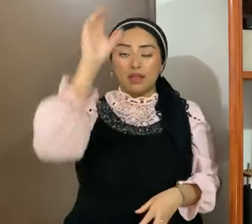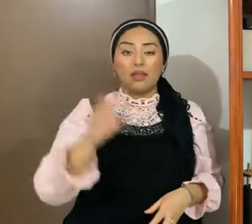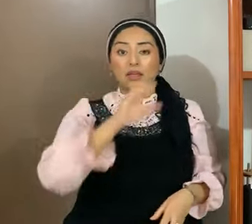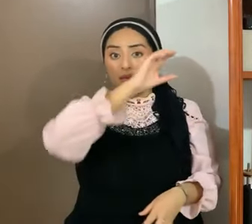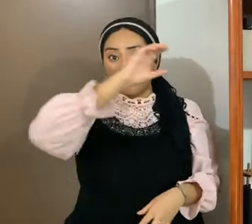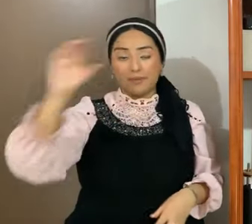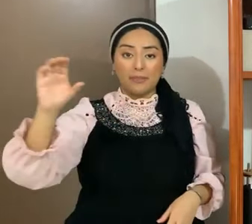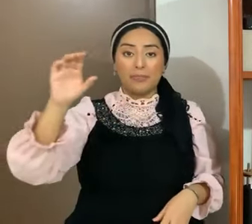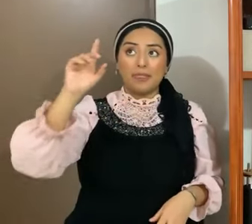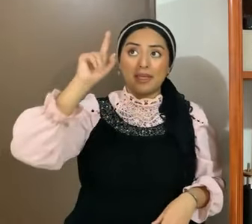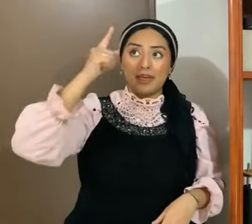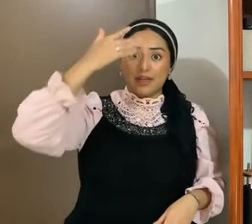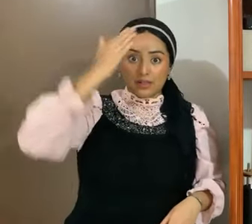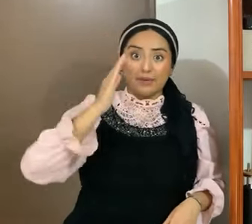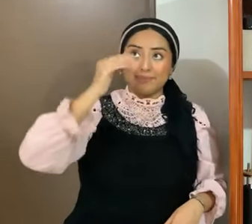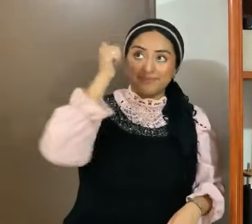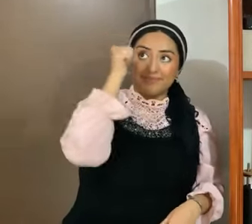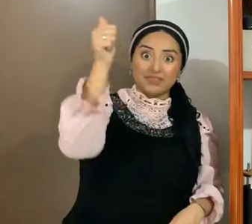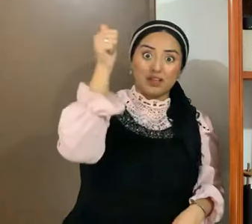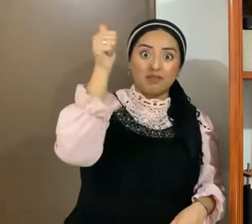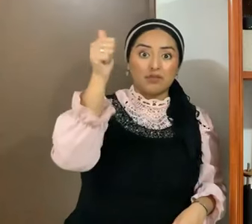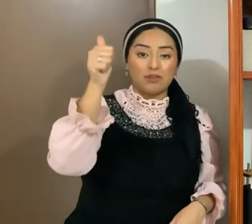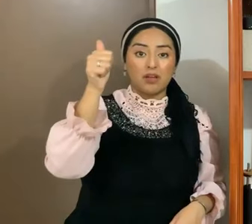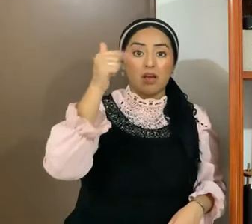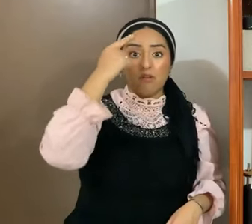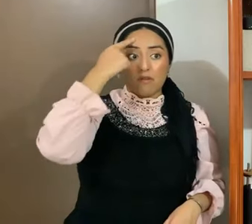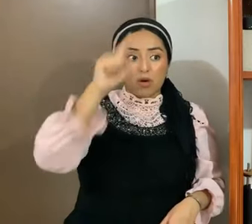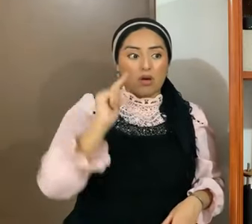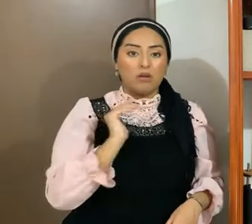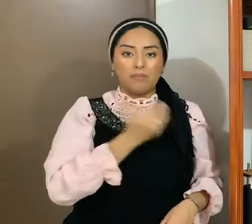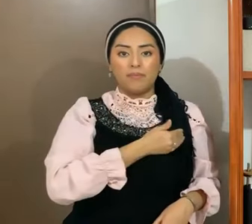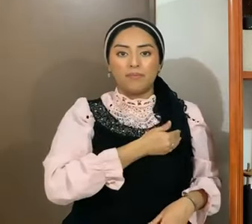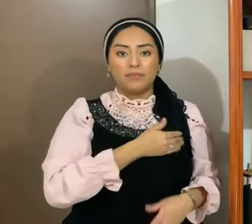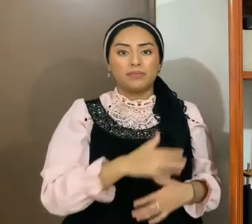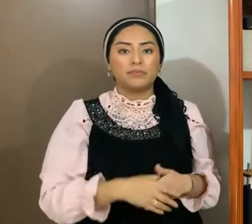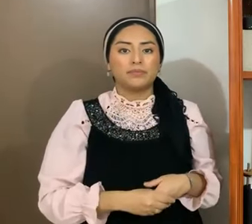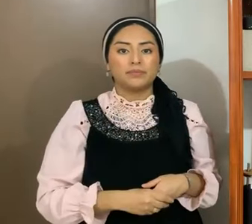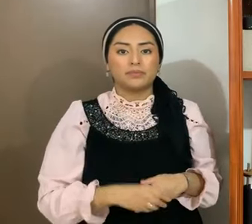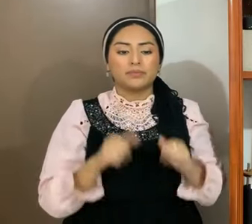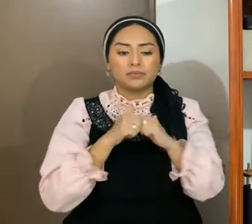sacrificio del Todopoderoso. ¿Cómo es